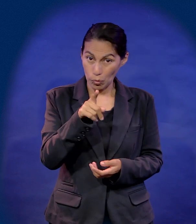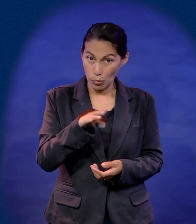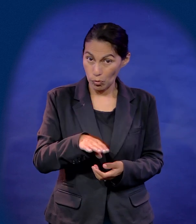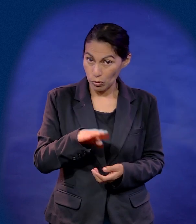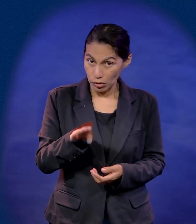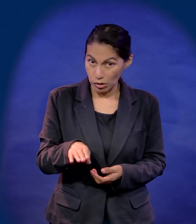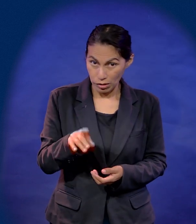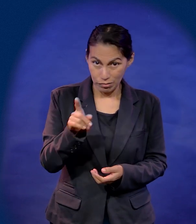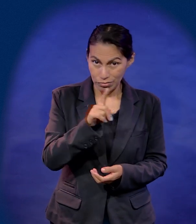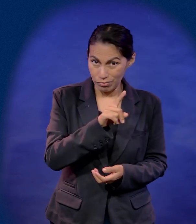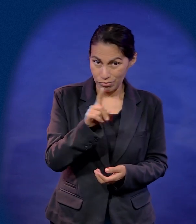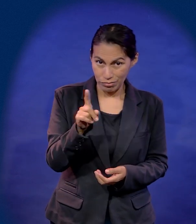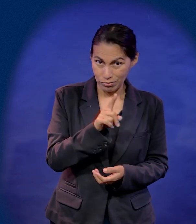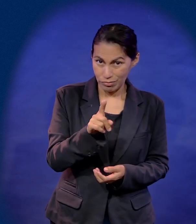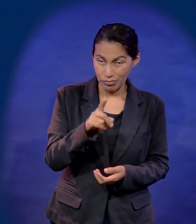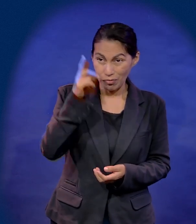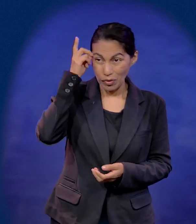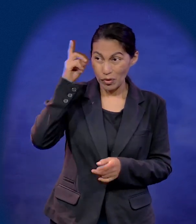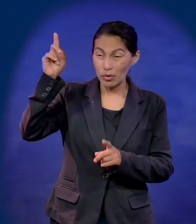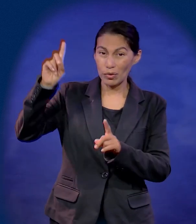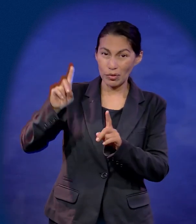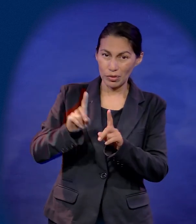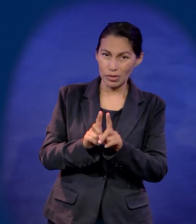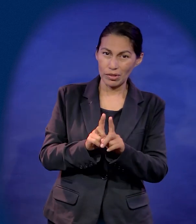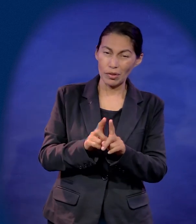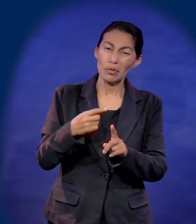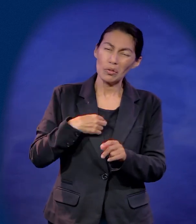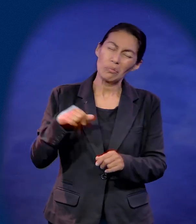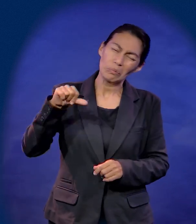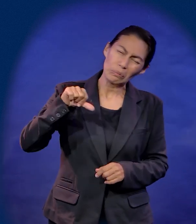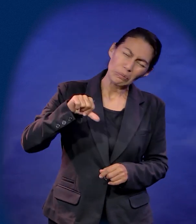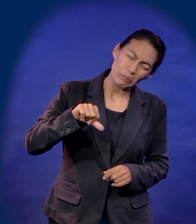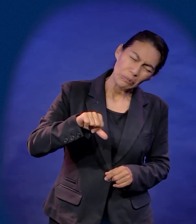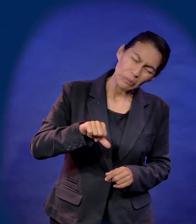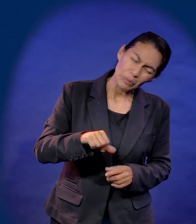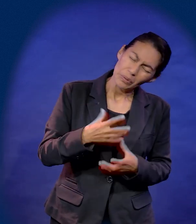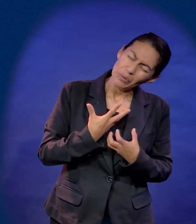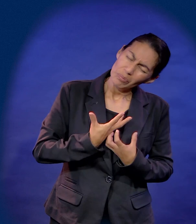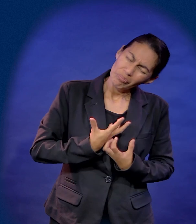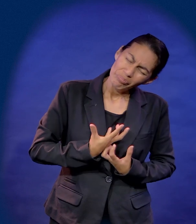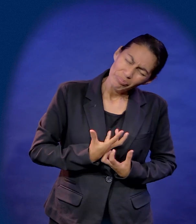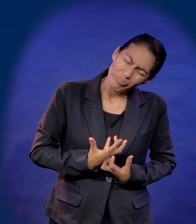Nadie se muere de eso. No morirás porque tu Dios prometió que está contigo.